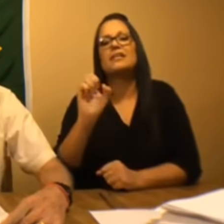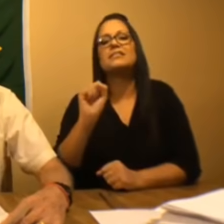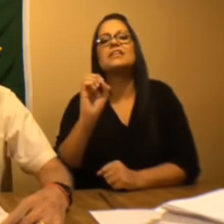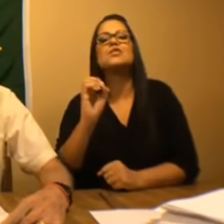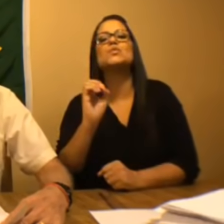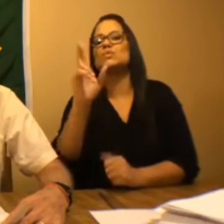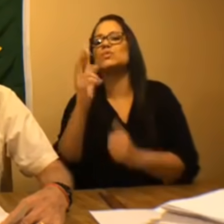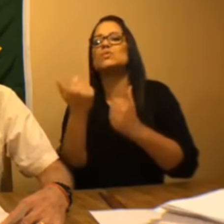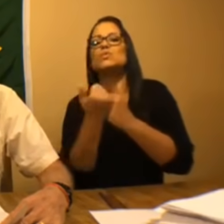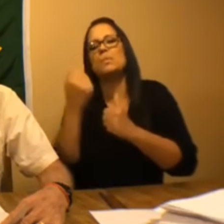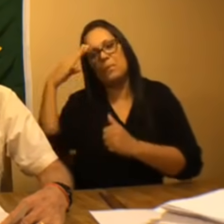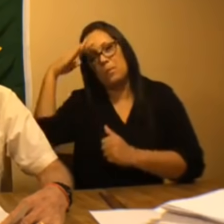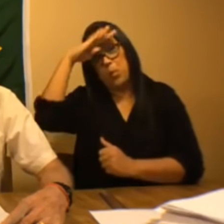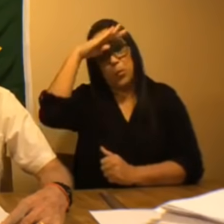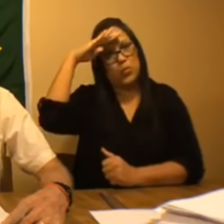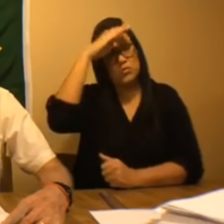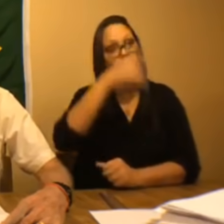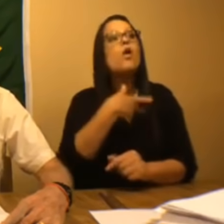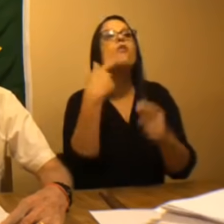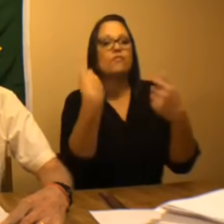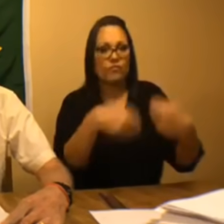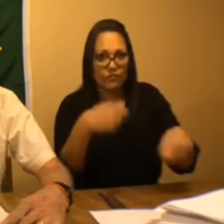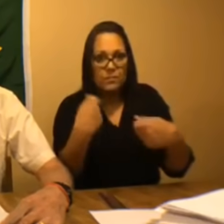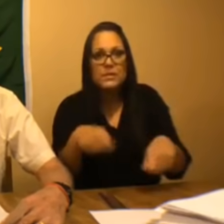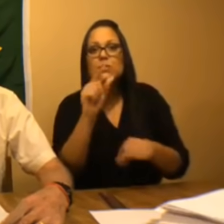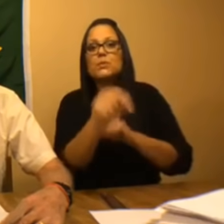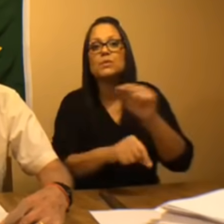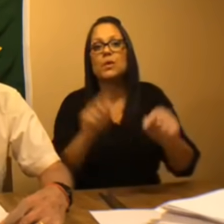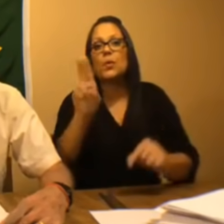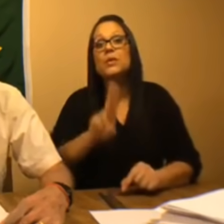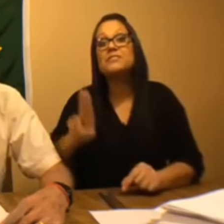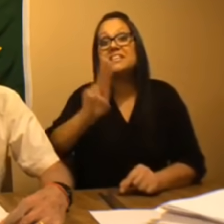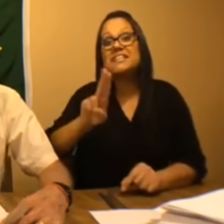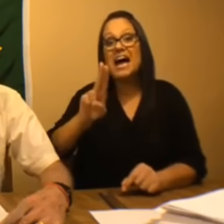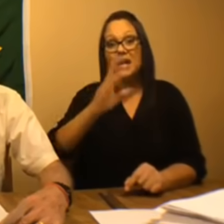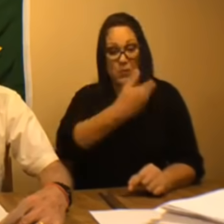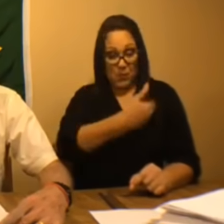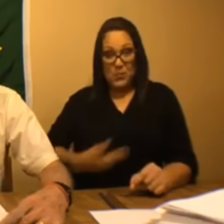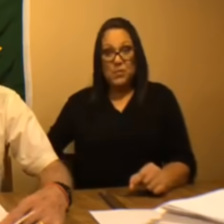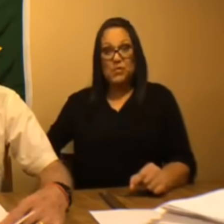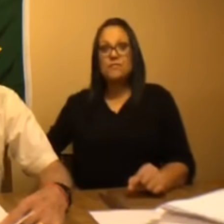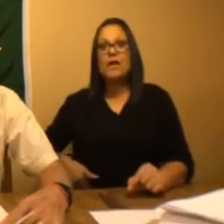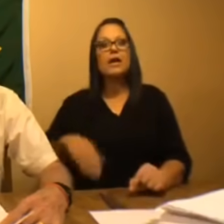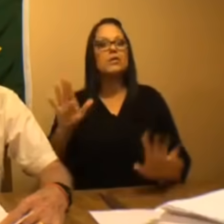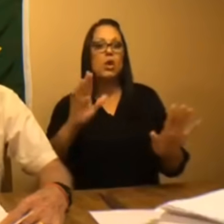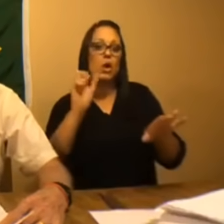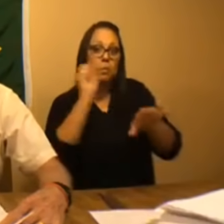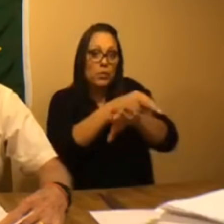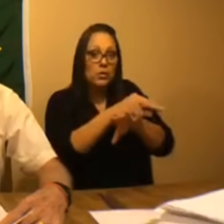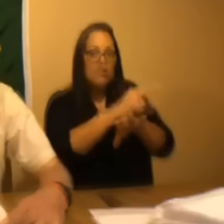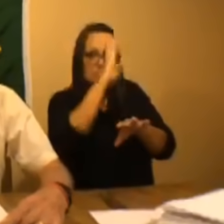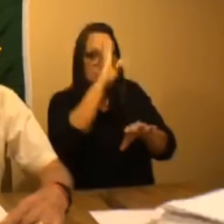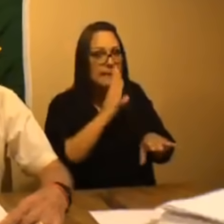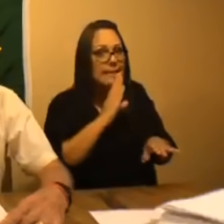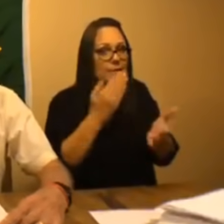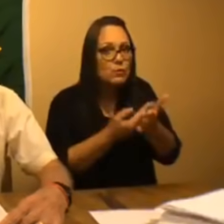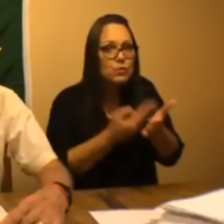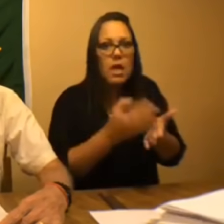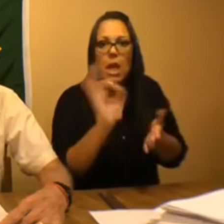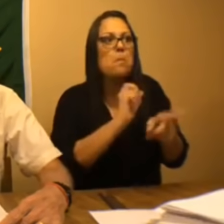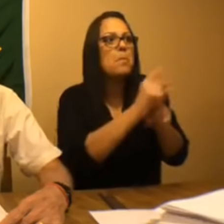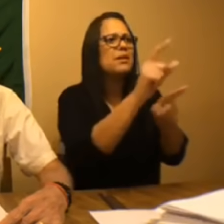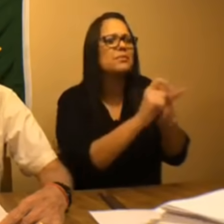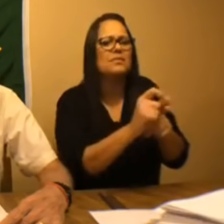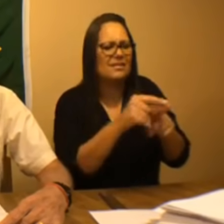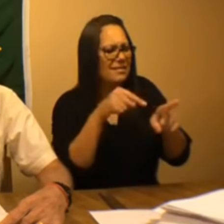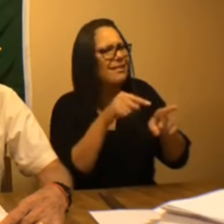cobrar mensalidade de alunos, né, de universidades públicas. Onde está isso no plano de governo? Onde eu falei isso?